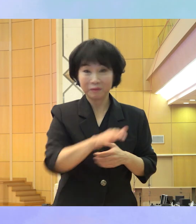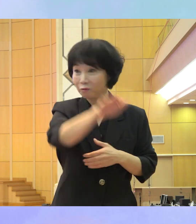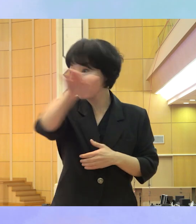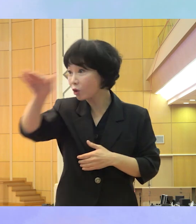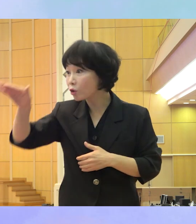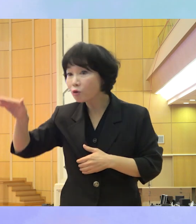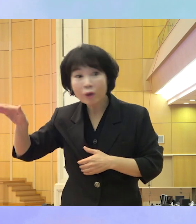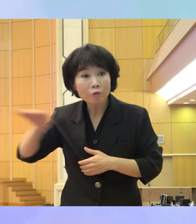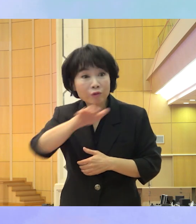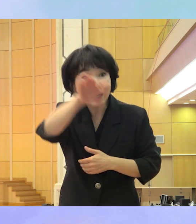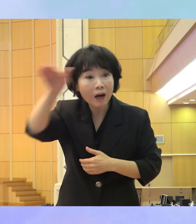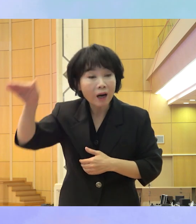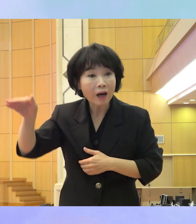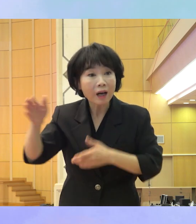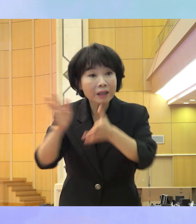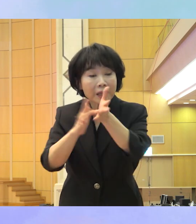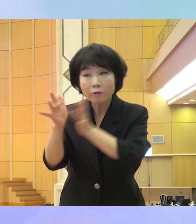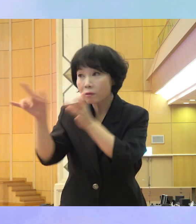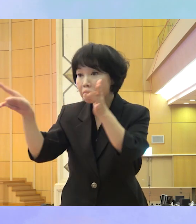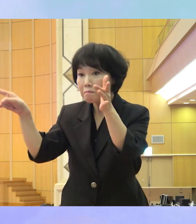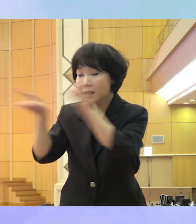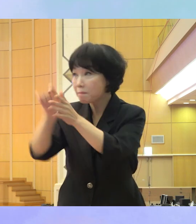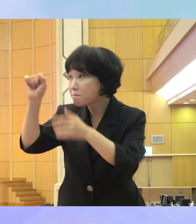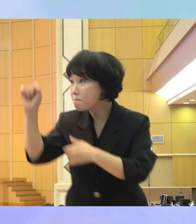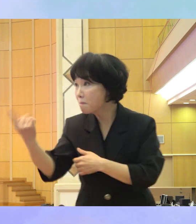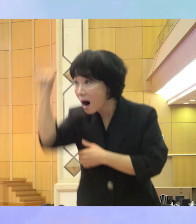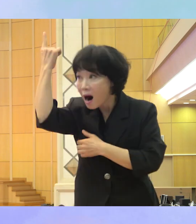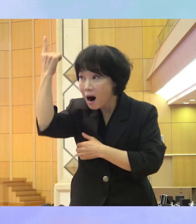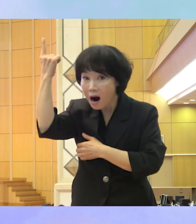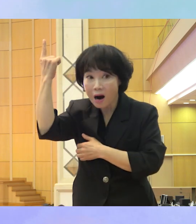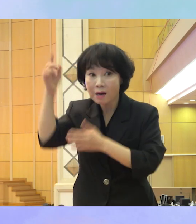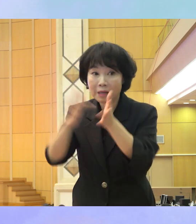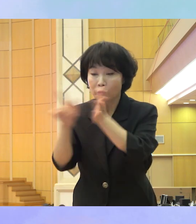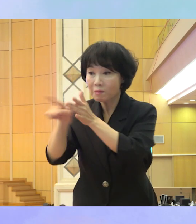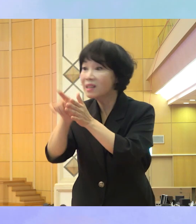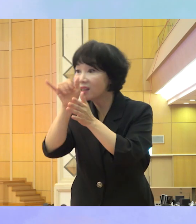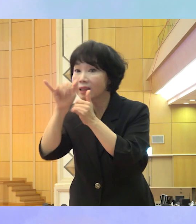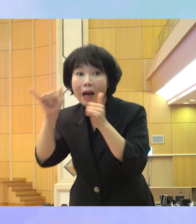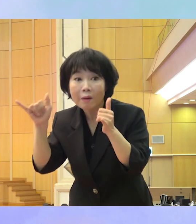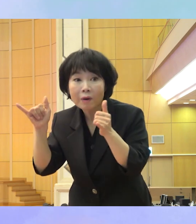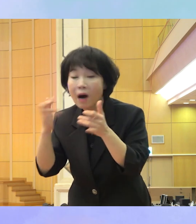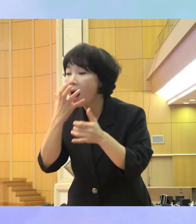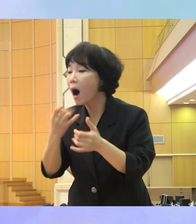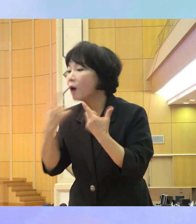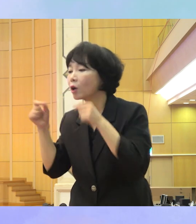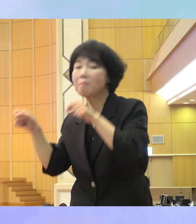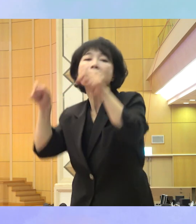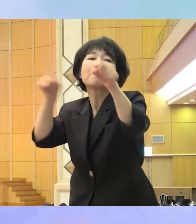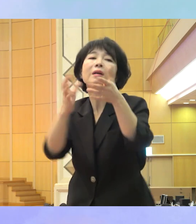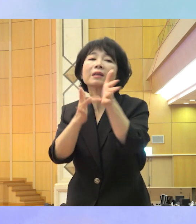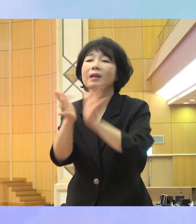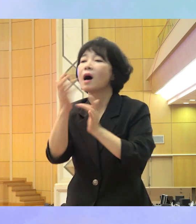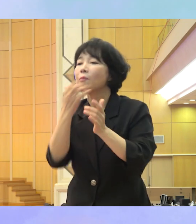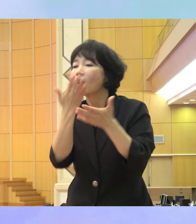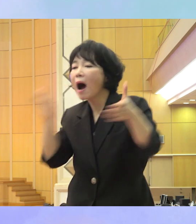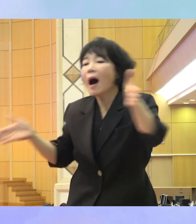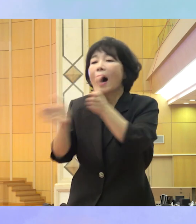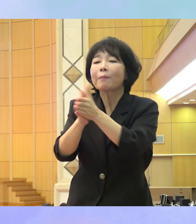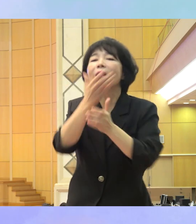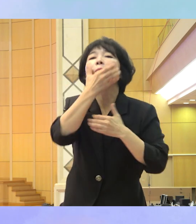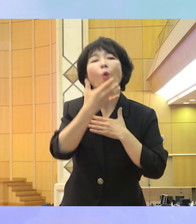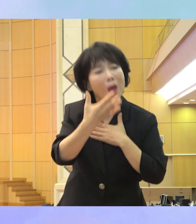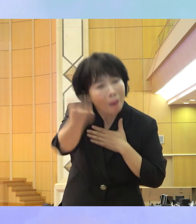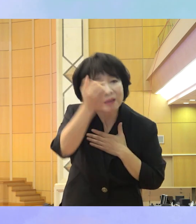믿음으로 말미암는 자는 아브라함이 믿었던 것처럼 아브라함과 함께 복을